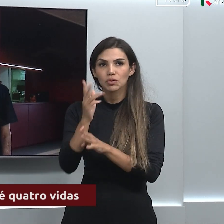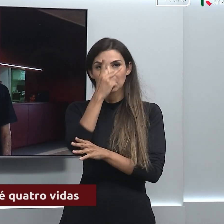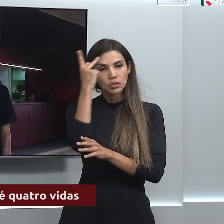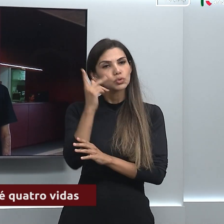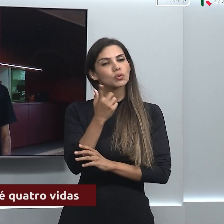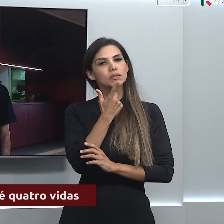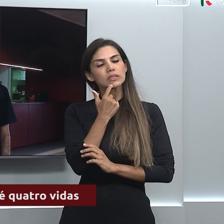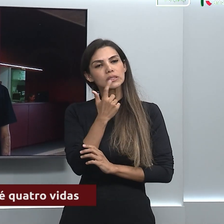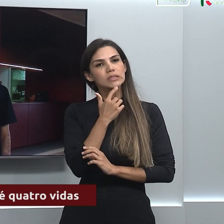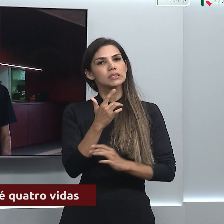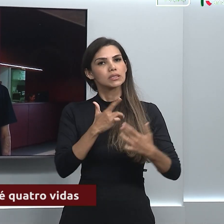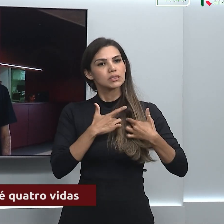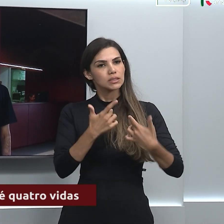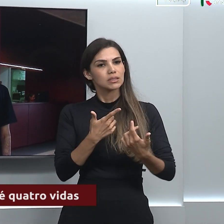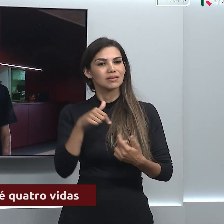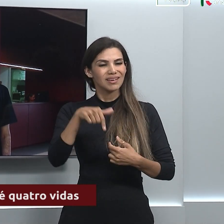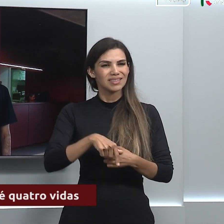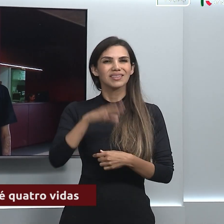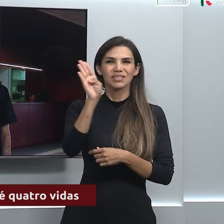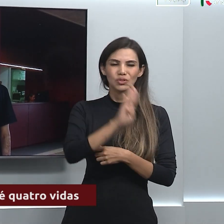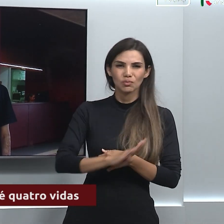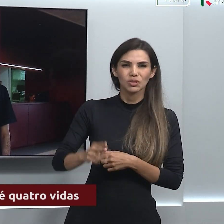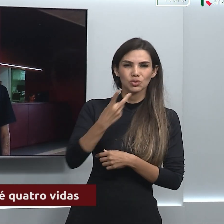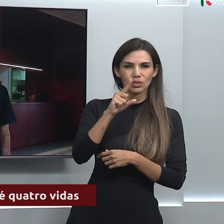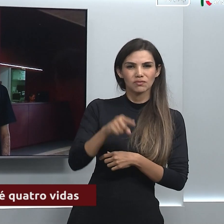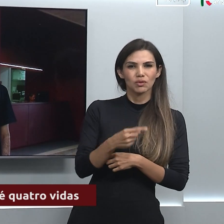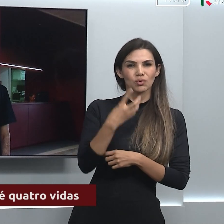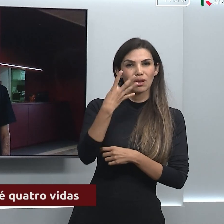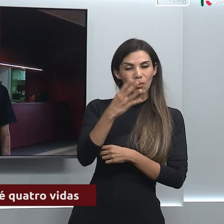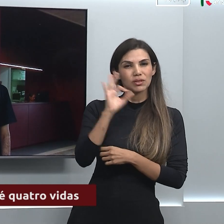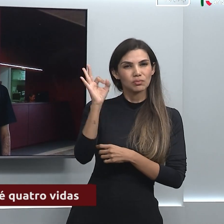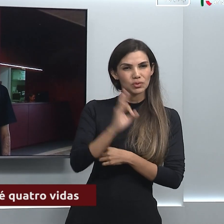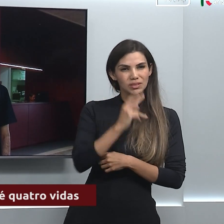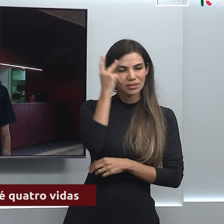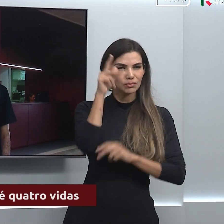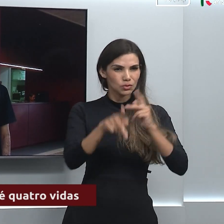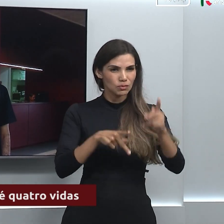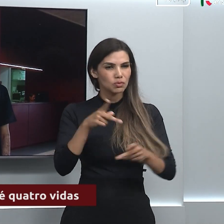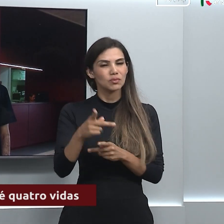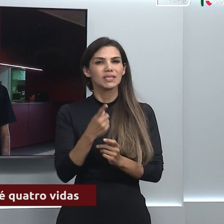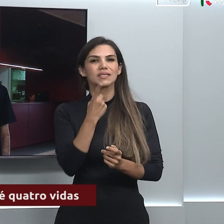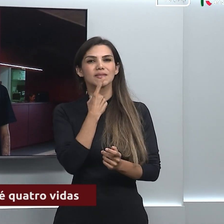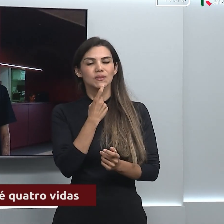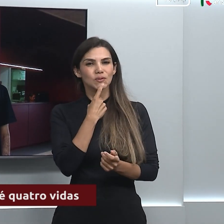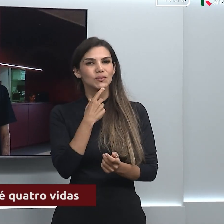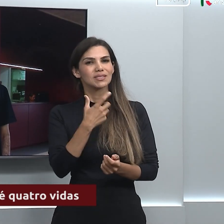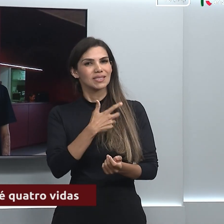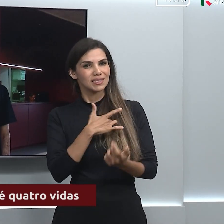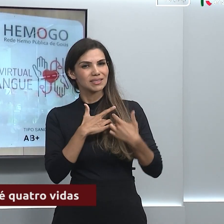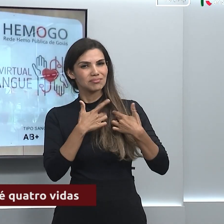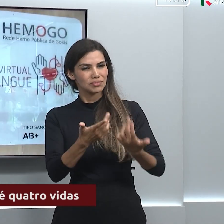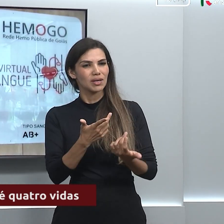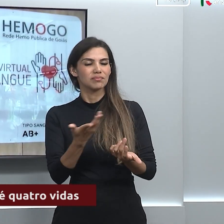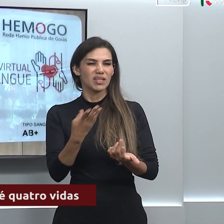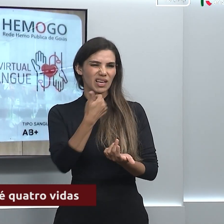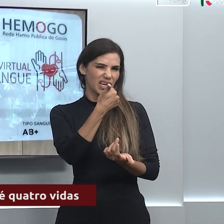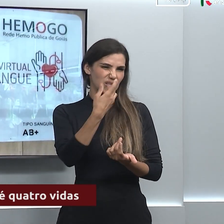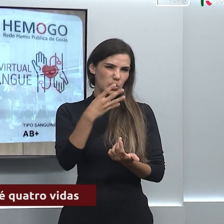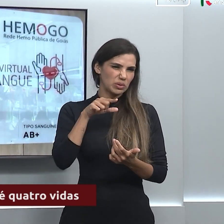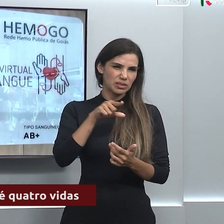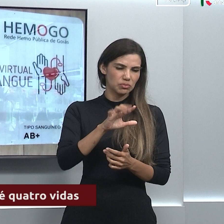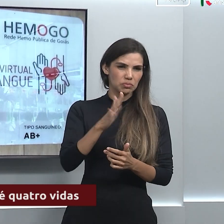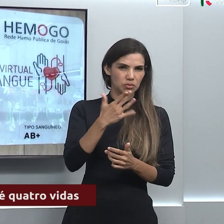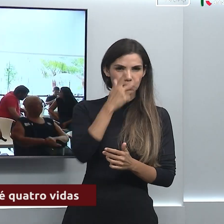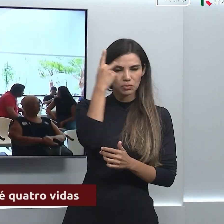Brasil, cerca de 1,4% da população doa sangue com frequência, ou seja, 14 em cada 1.000 brasileiros. Para realizar a doação